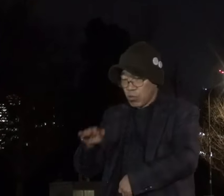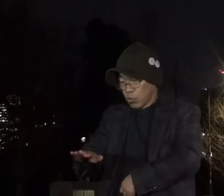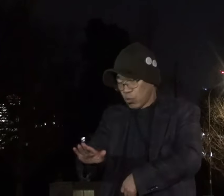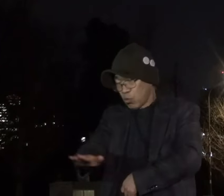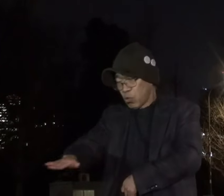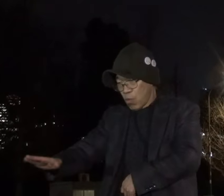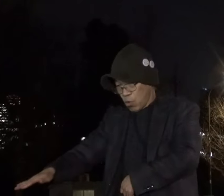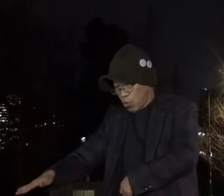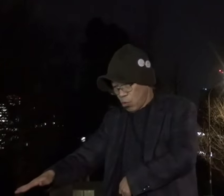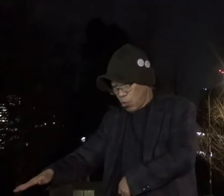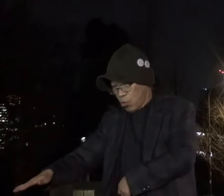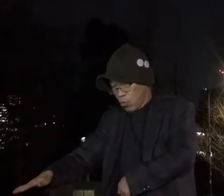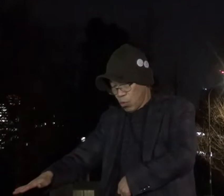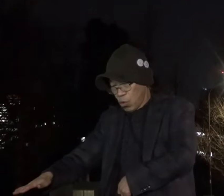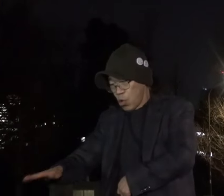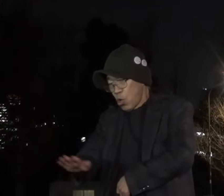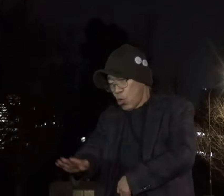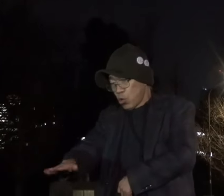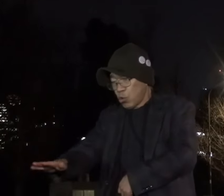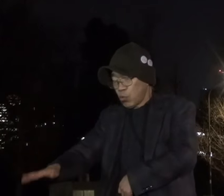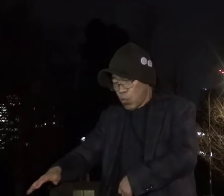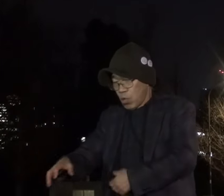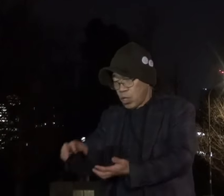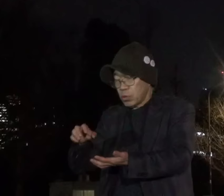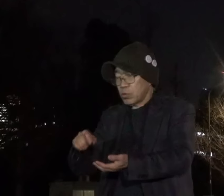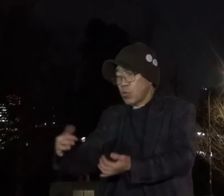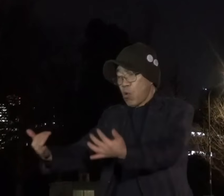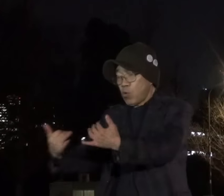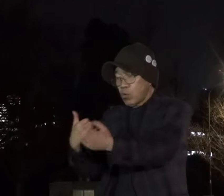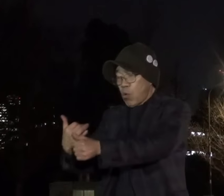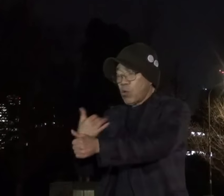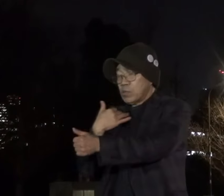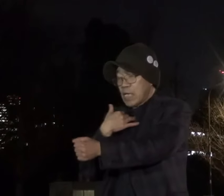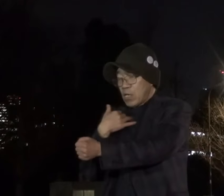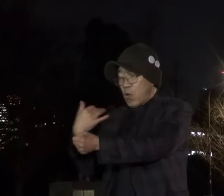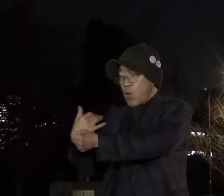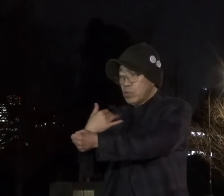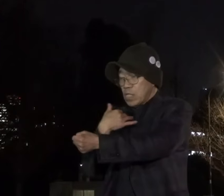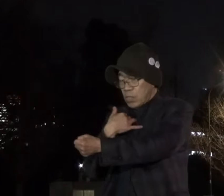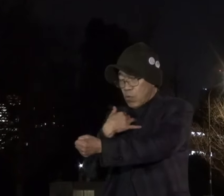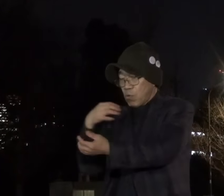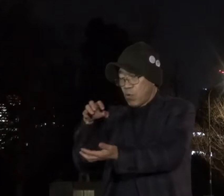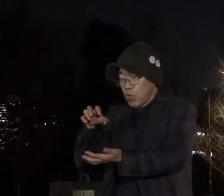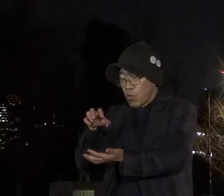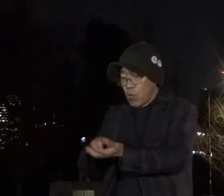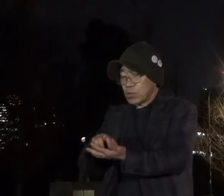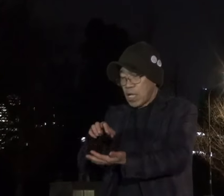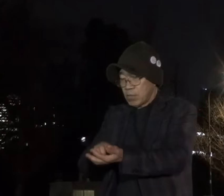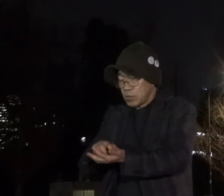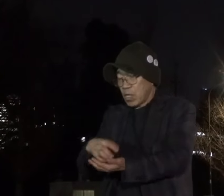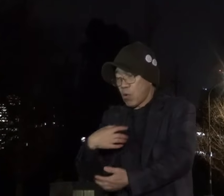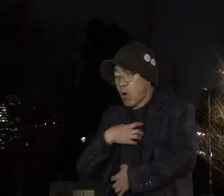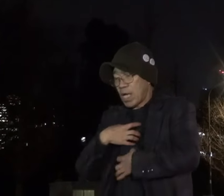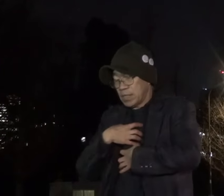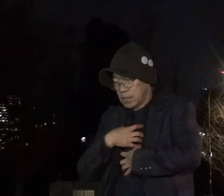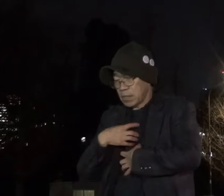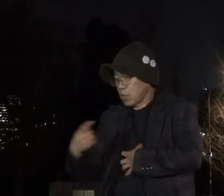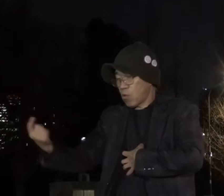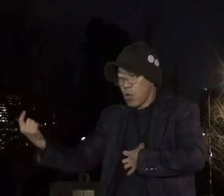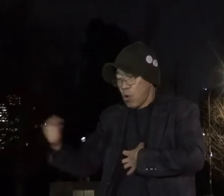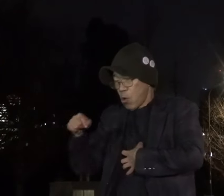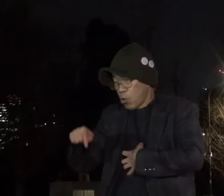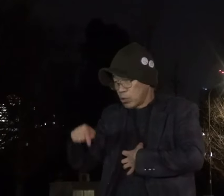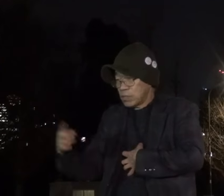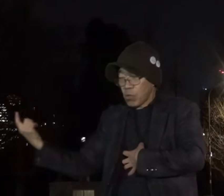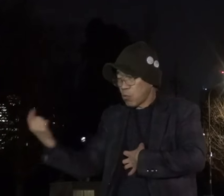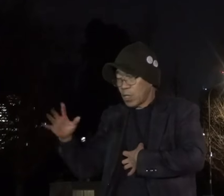射能汚染が怖くてここには来なくていいよと、大好きな自分のふるさとを否定することしか言えません。先祖代